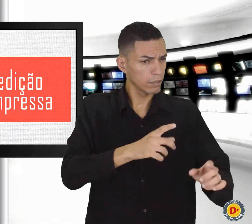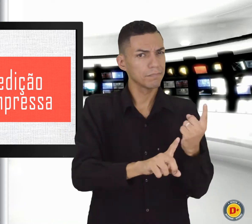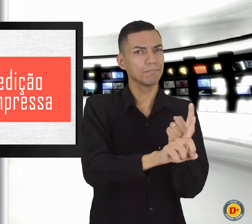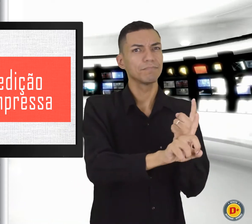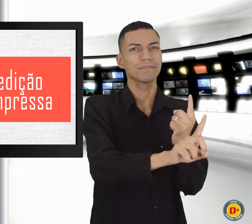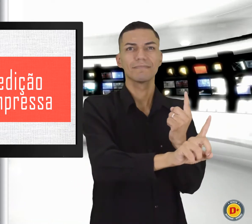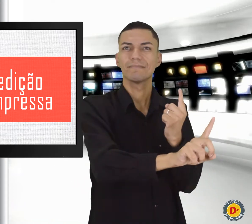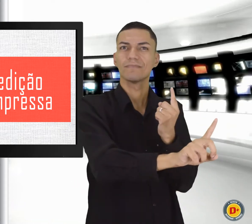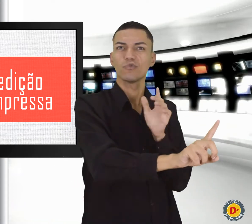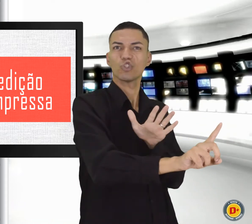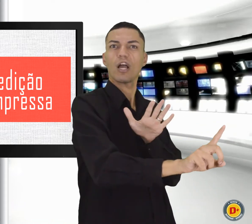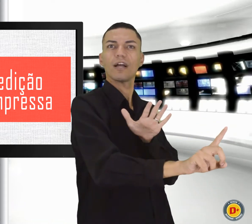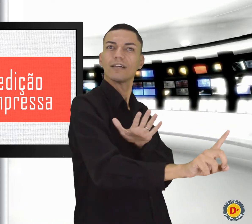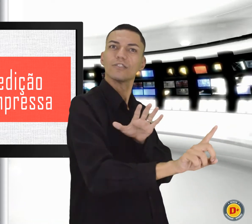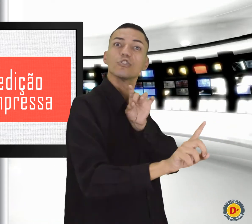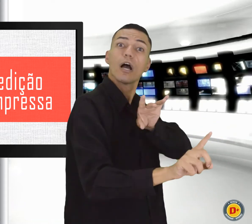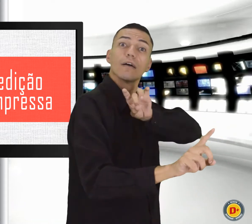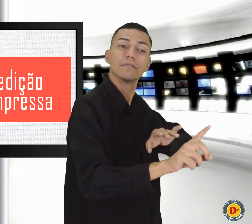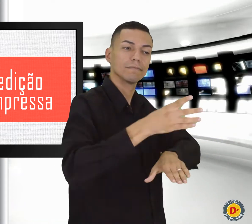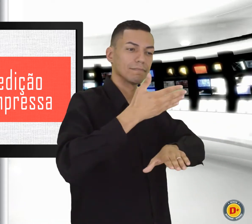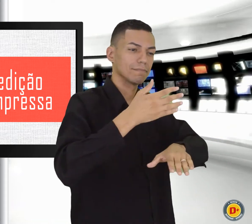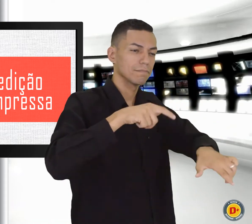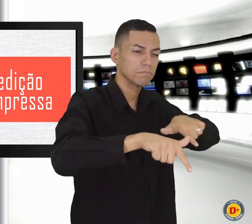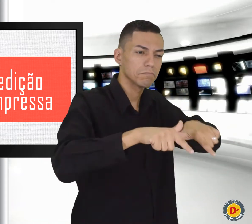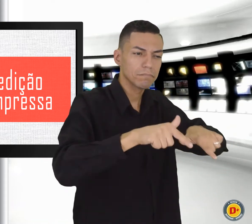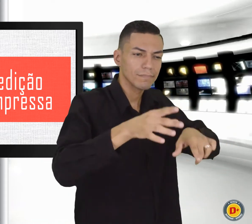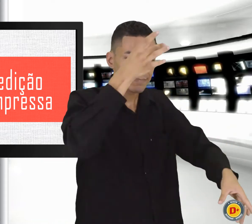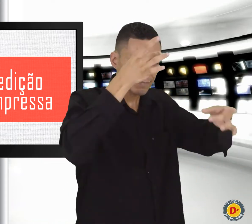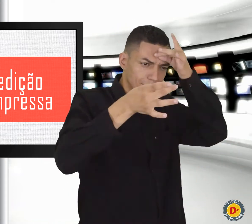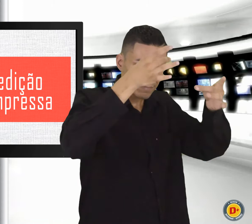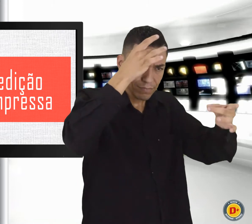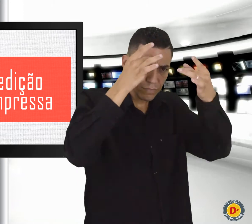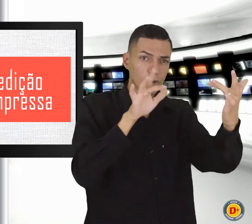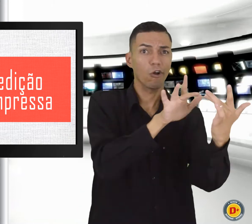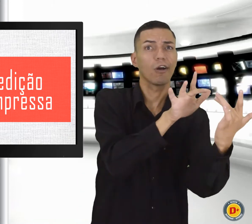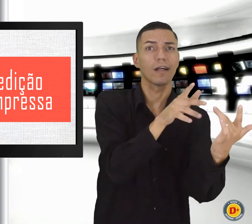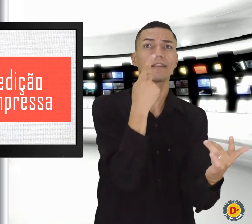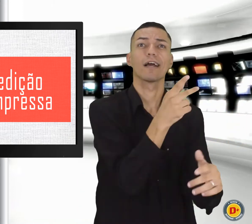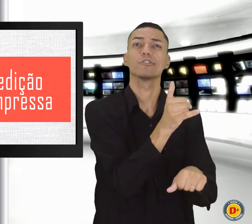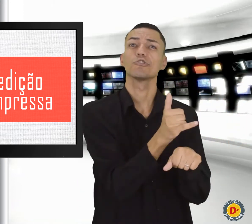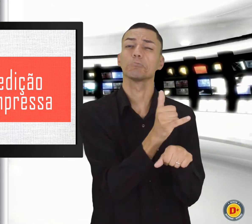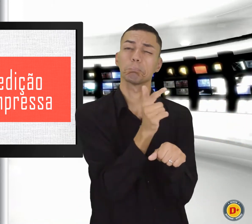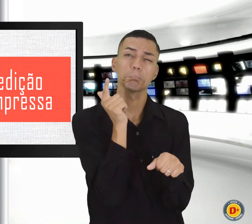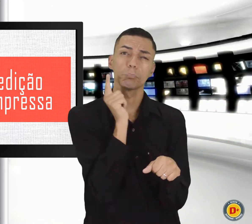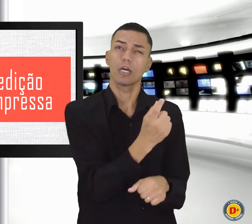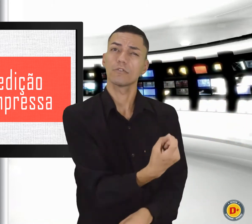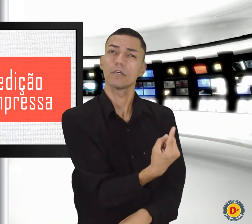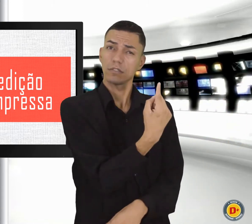pessoa? Desde o primeiro contato do consultor com o potencial empregador, é deixado claro que